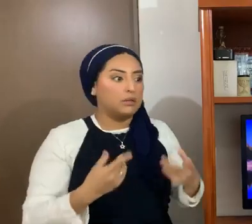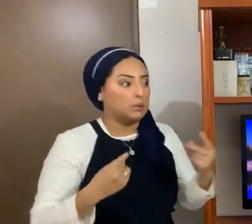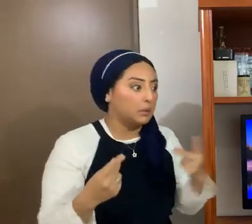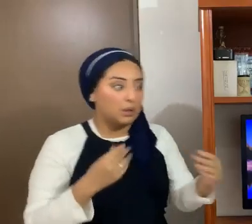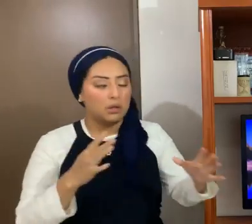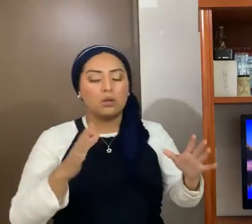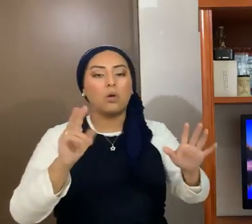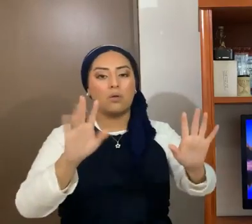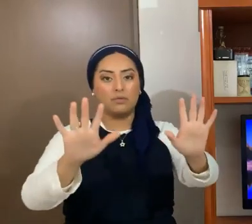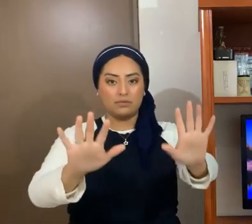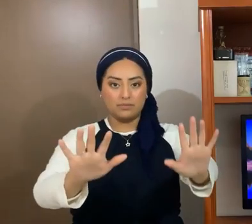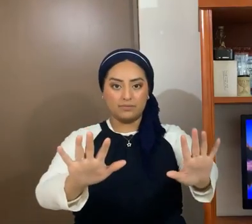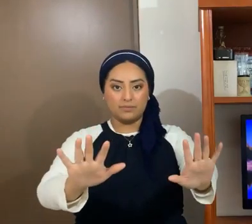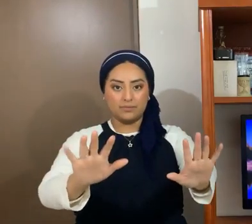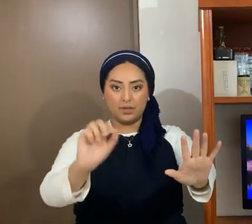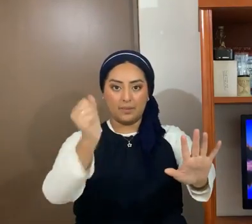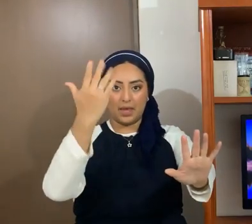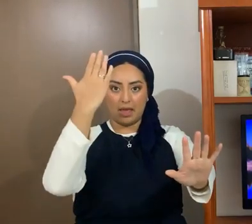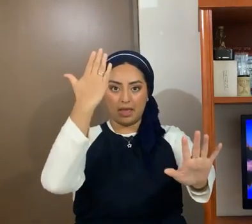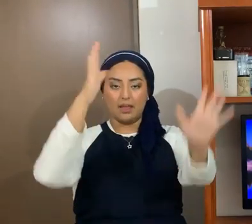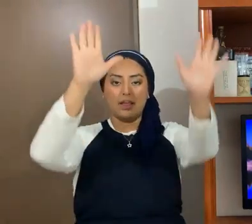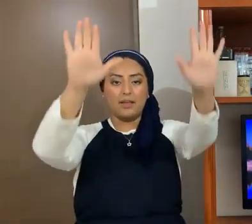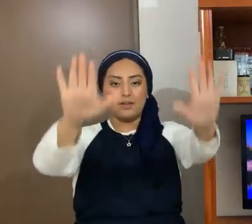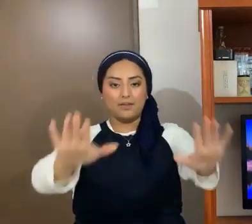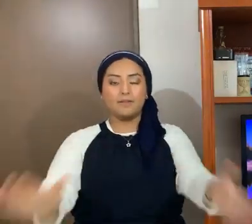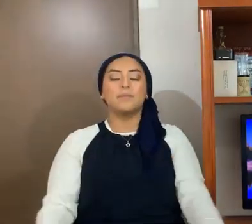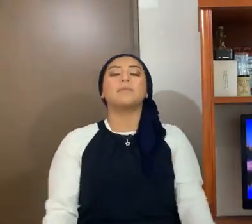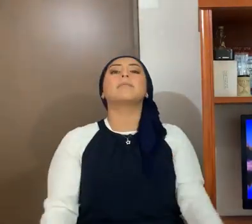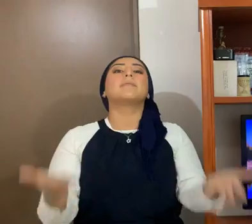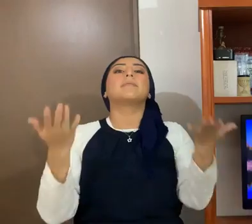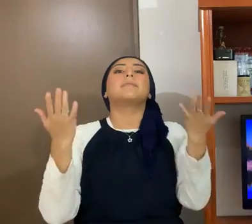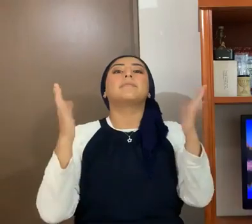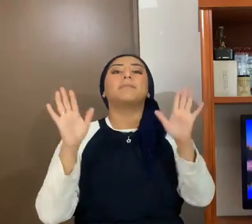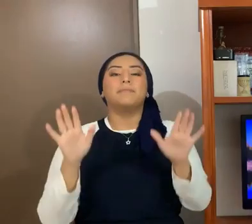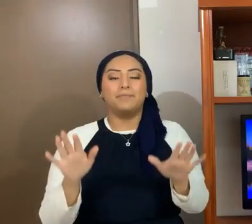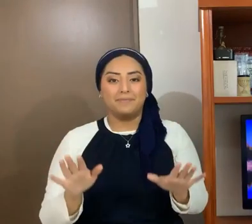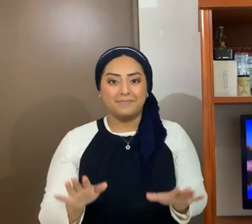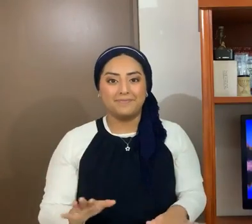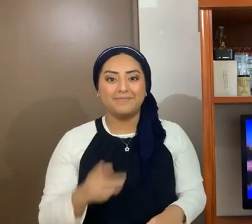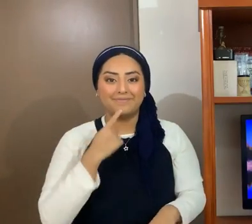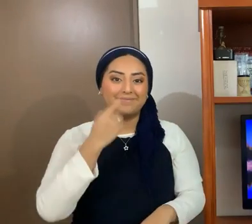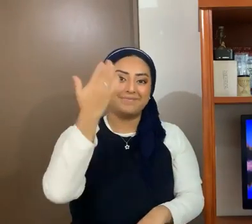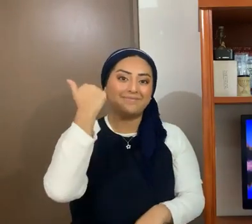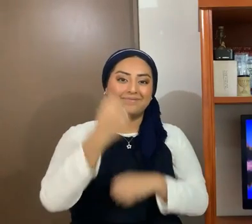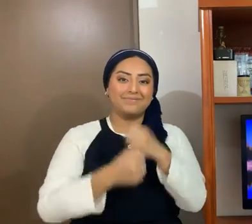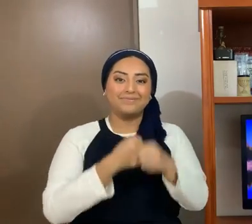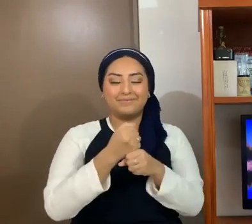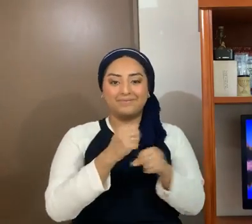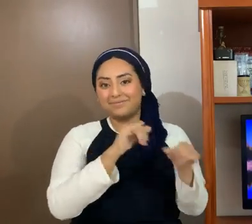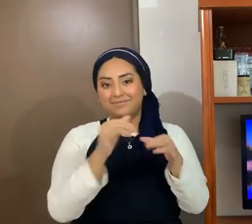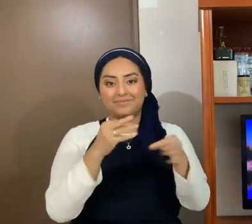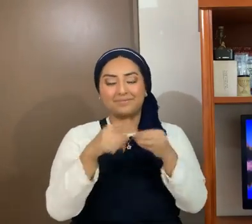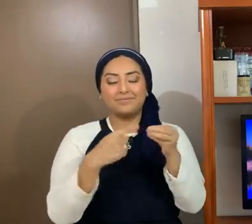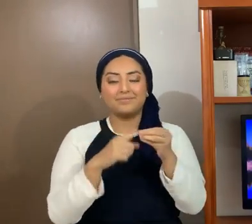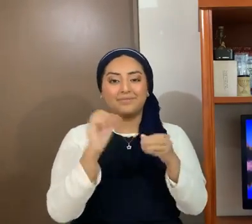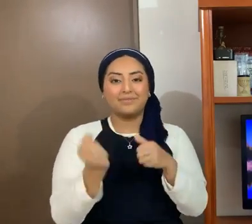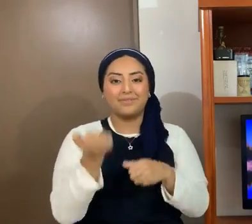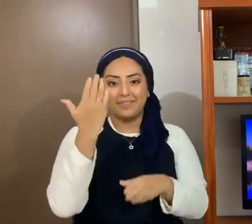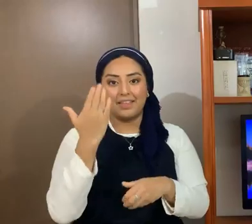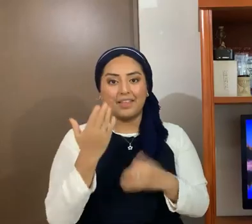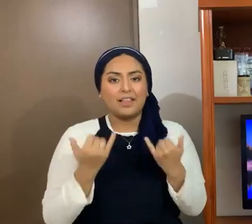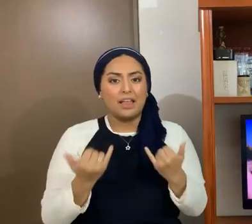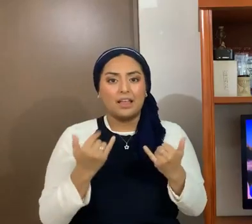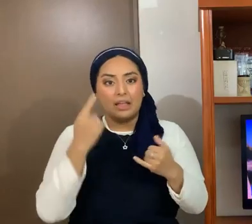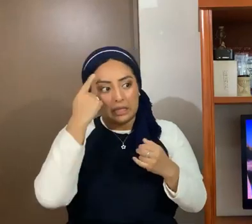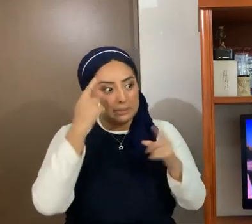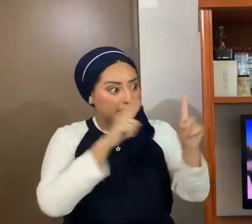acelerado. No, detente, Shabbat, respira. ¿Sí? Lo dijimos la semana pasada que hablamos también de Shabbat. No tienes